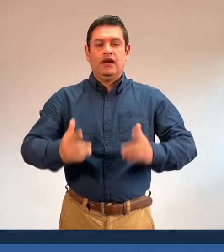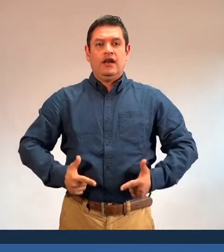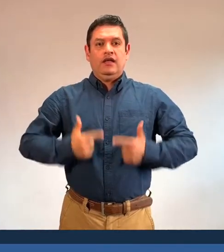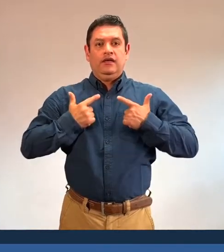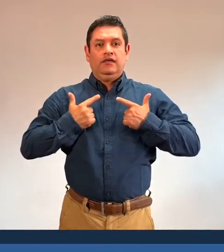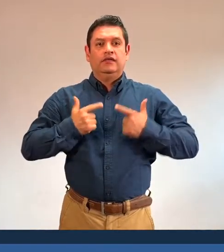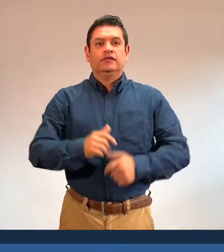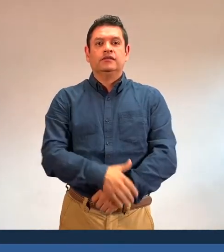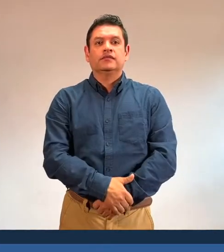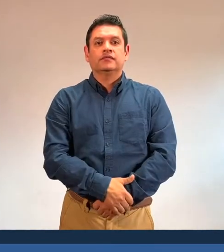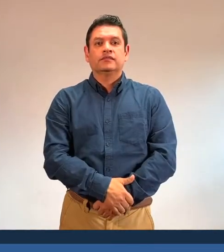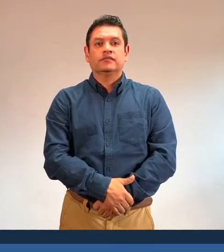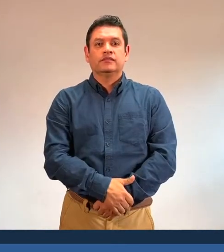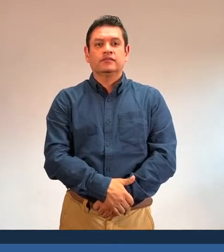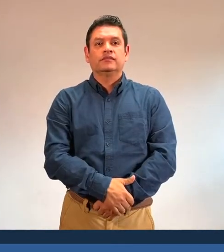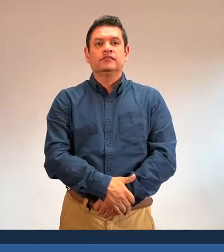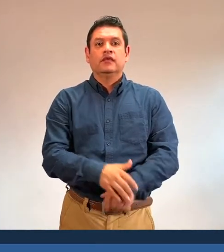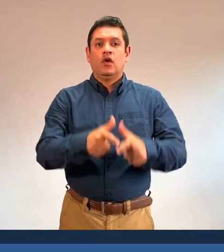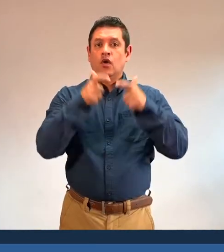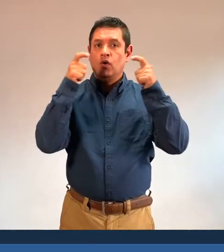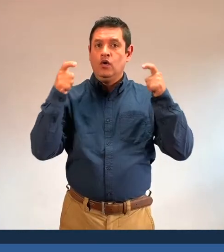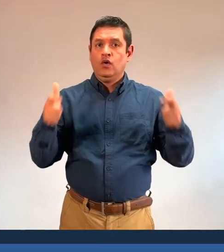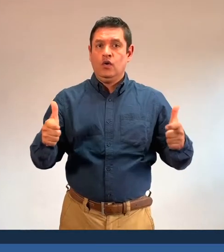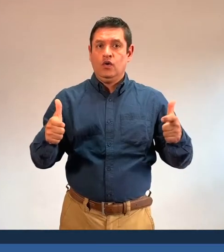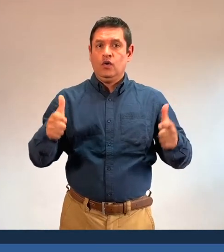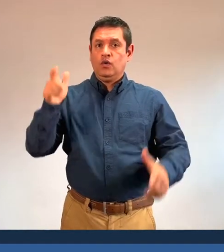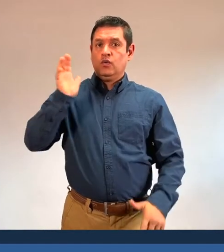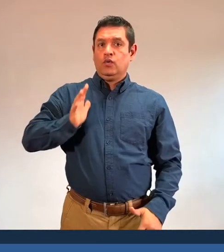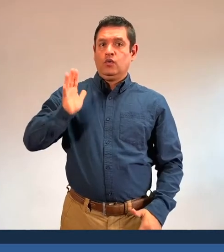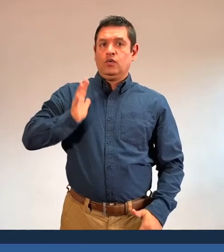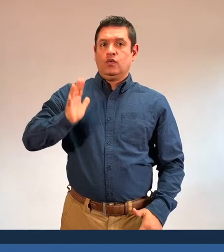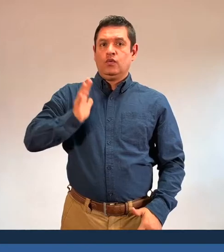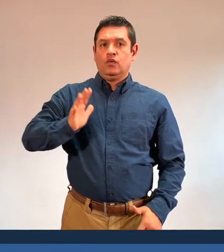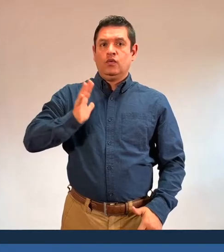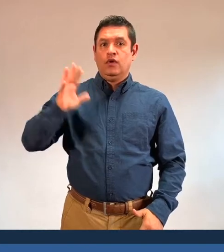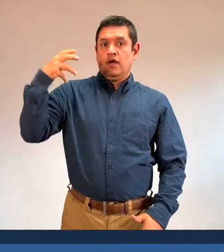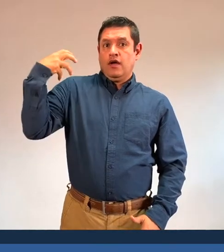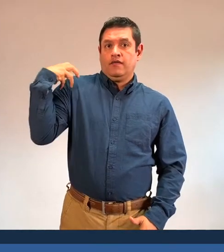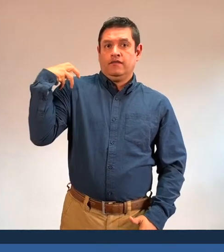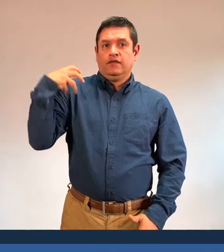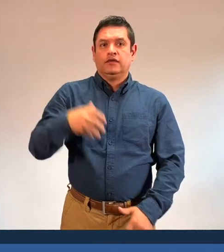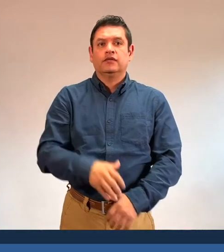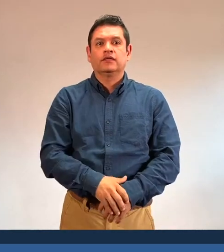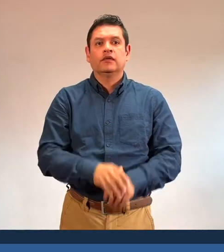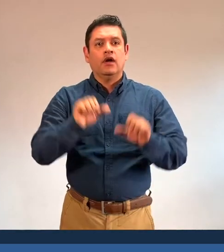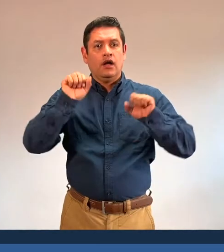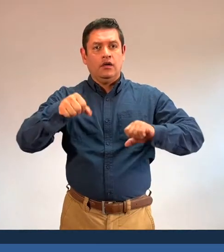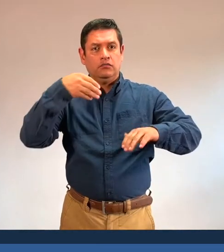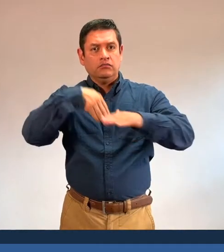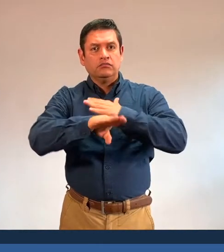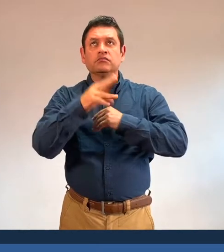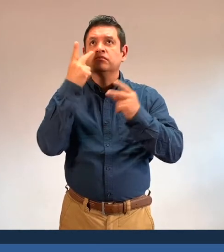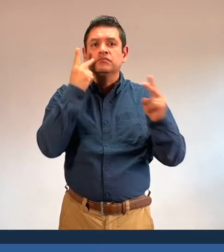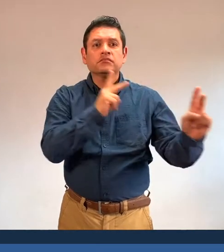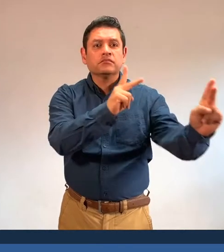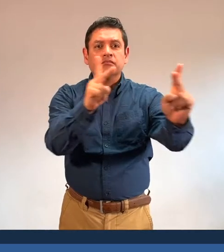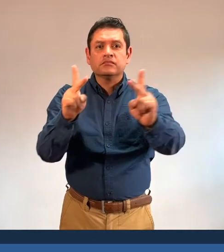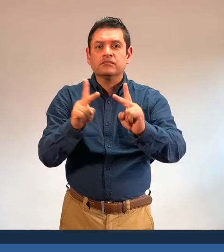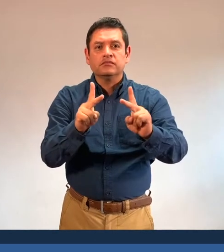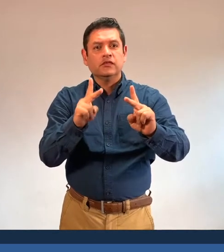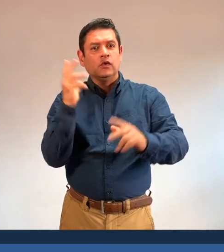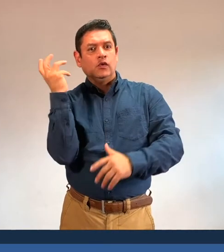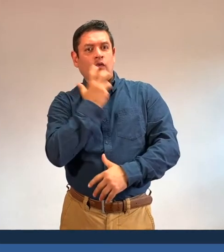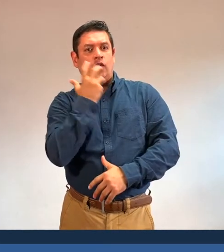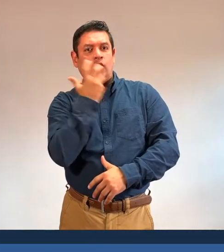make their home and a garden. The big house where the original owners lived is still conserved. You can appreciate it from the entrance